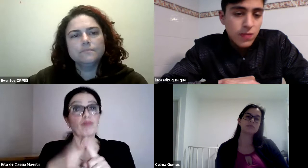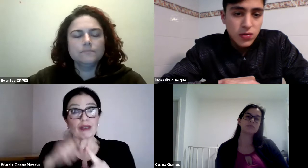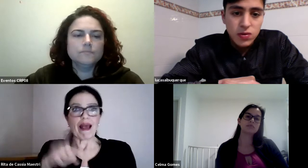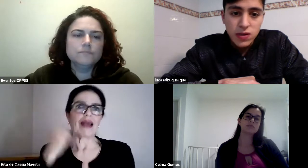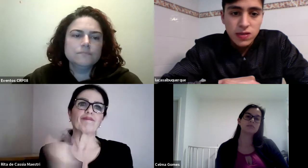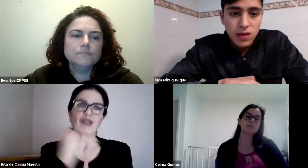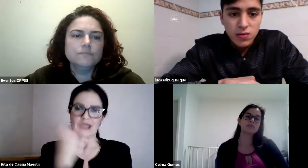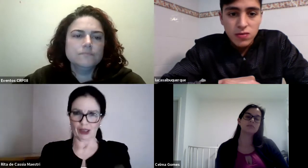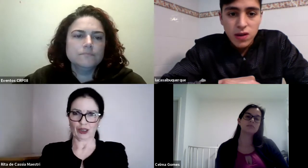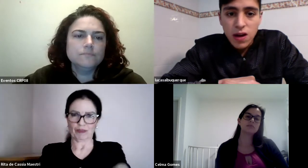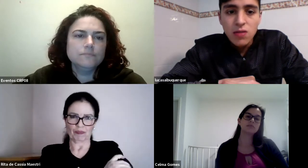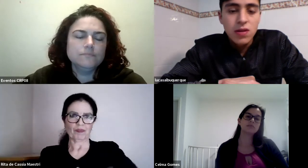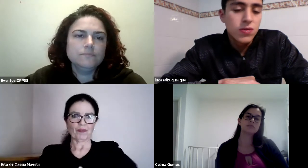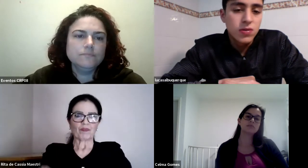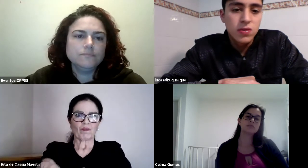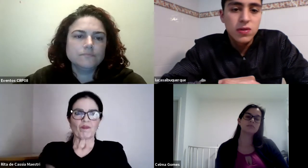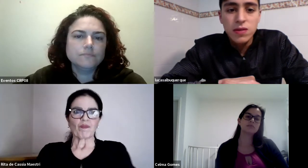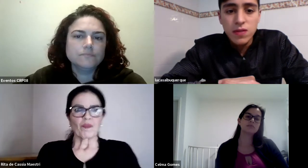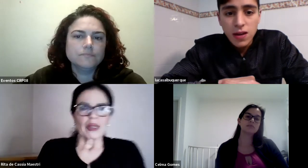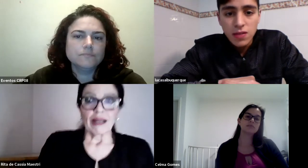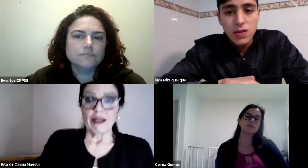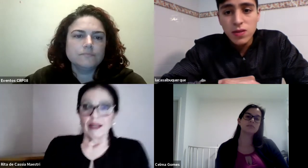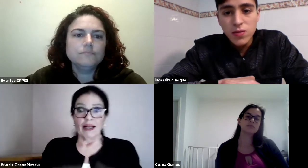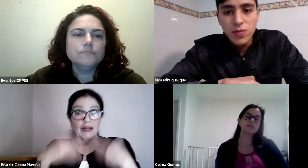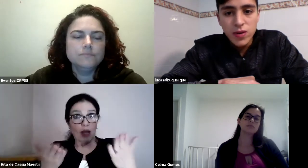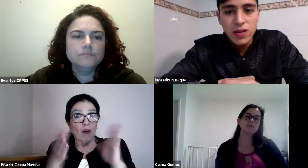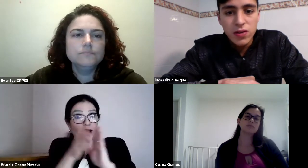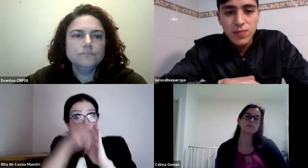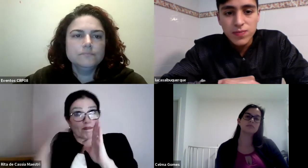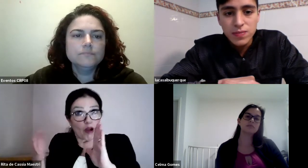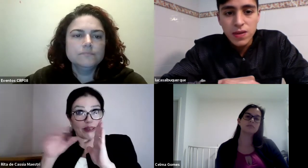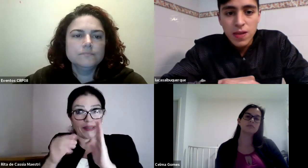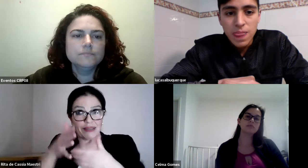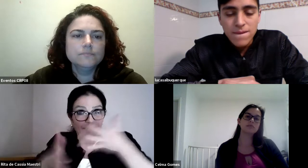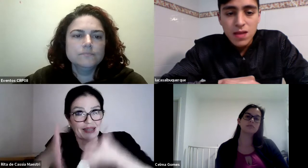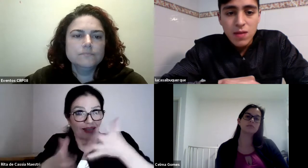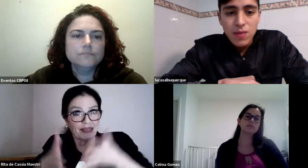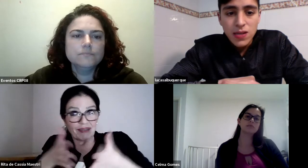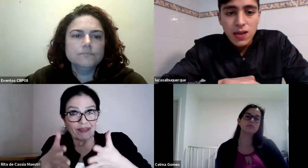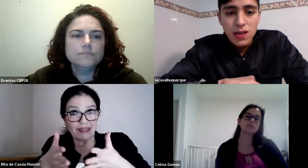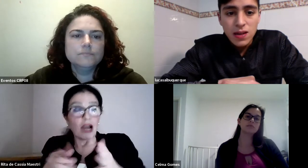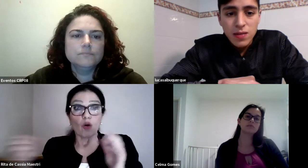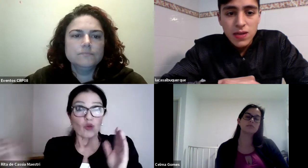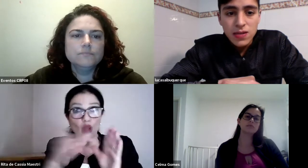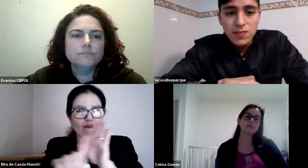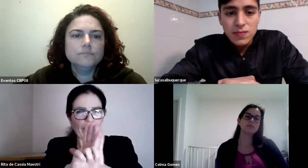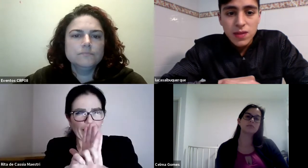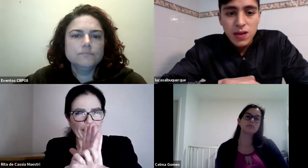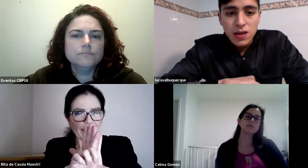que possuem conhecimento cultural, que possuem conhecimento da língua. Isso é muito importante. Então, após a lei de